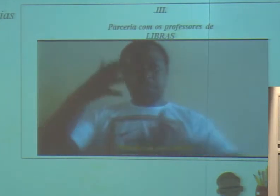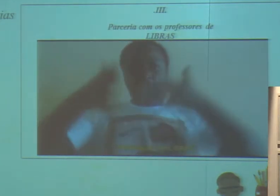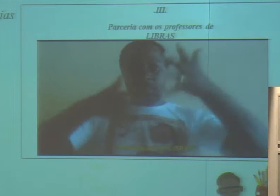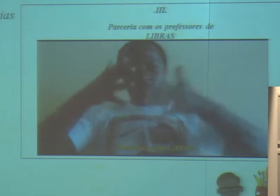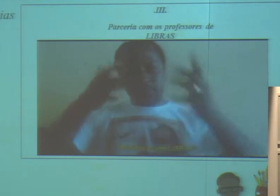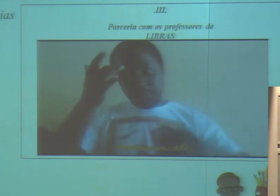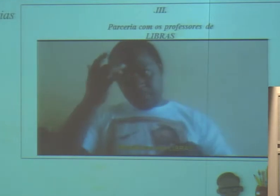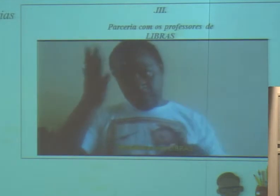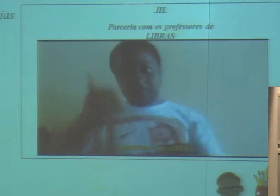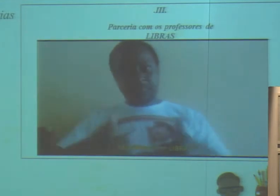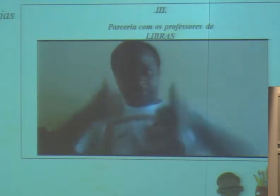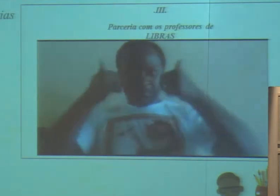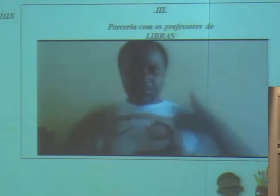Dá para ver muito bem a legenda, né?